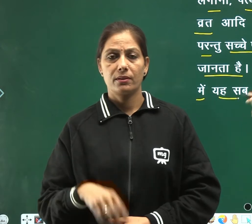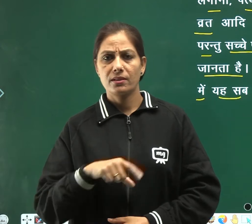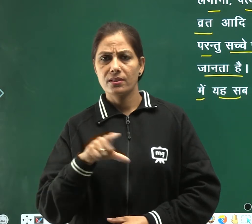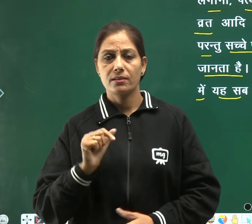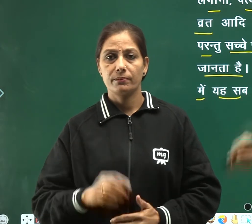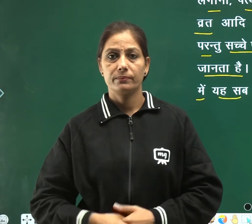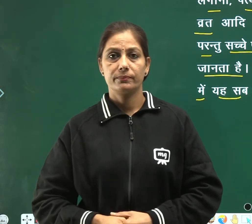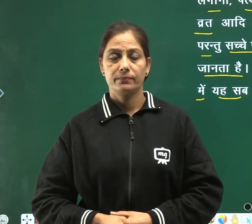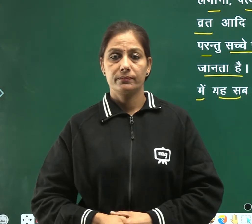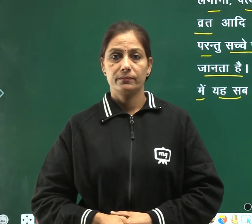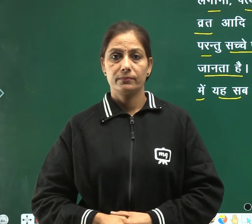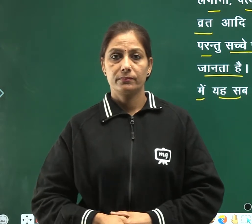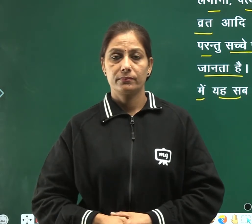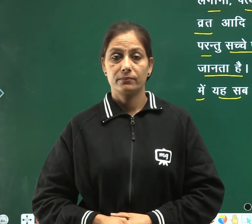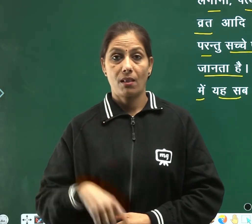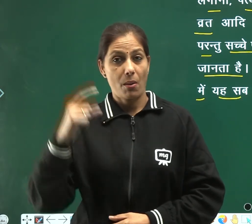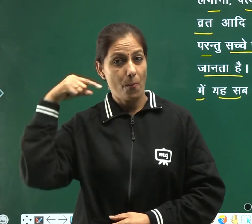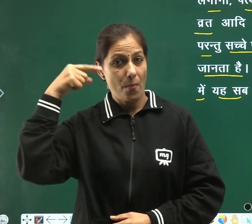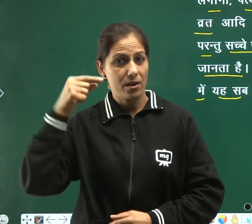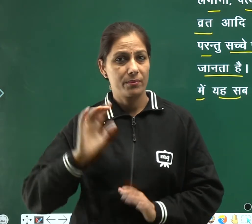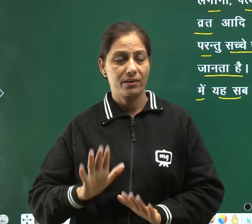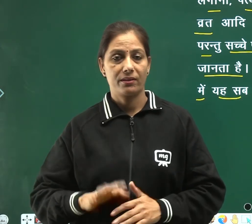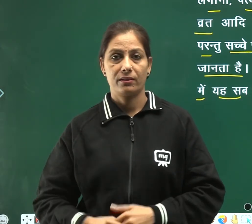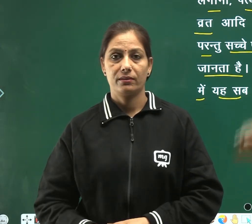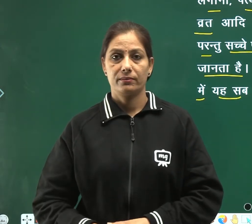यह सब पागलपन है।